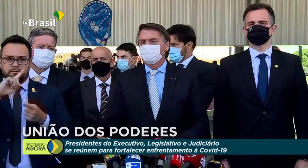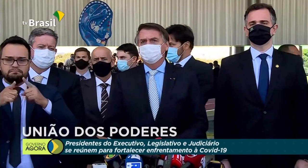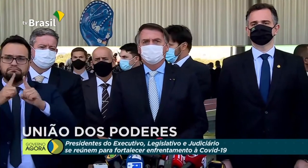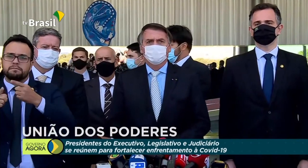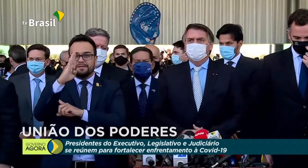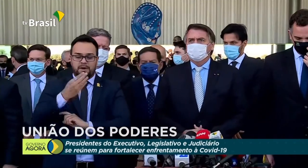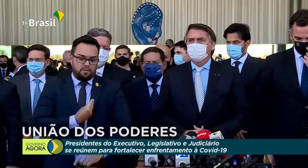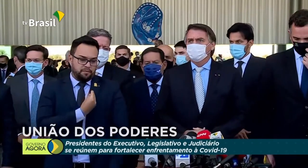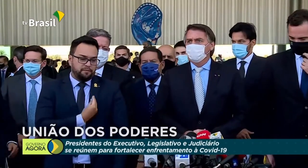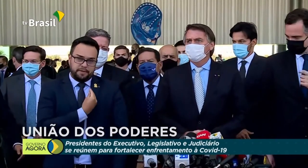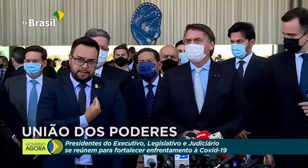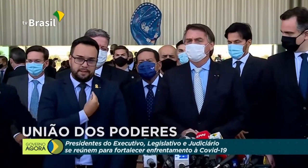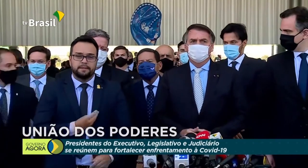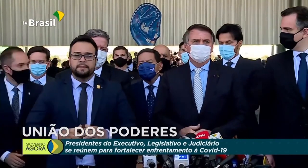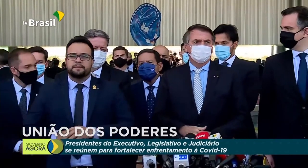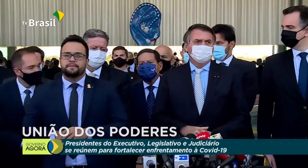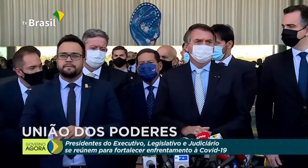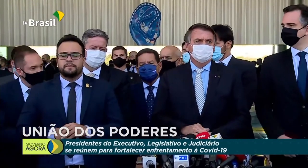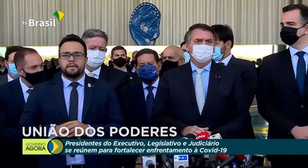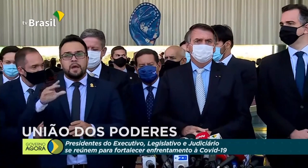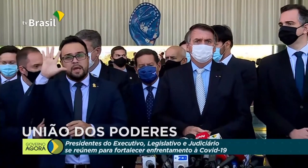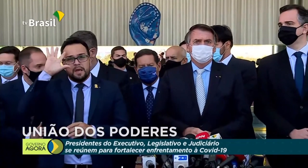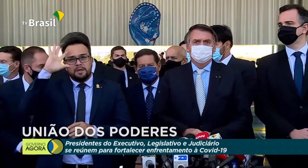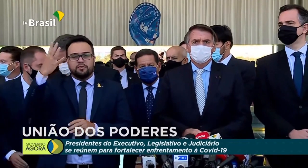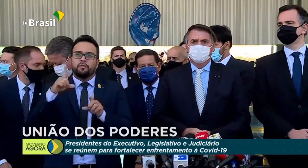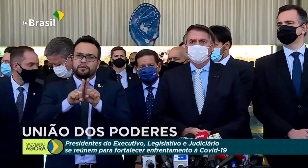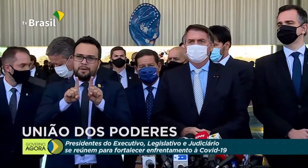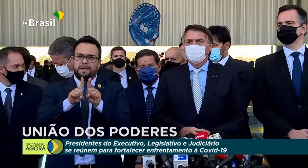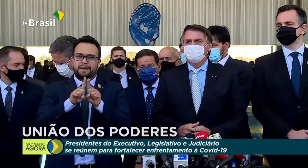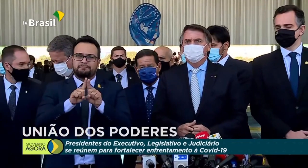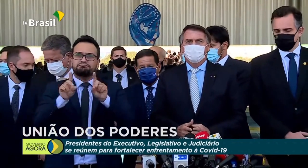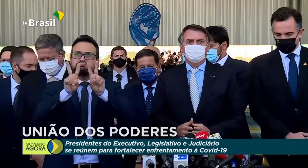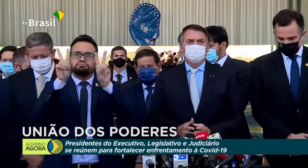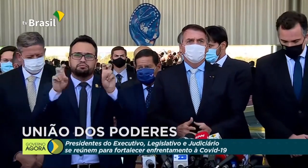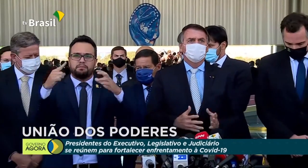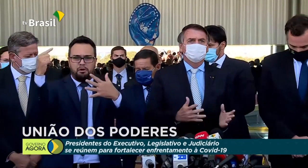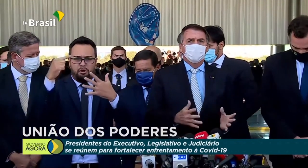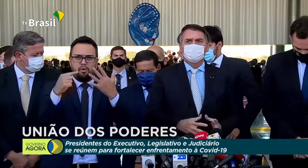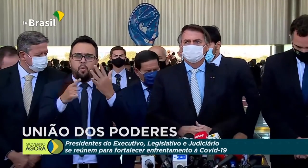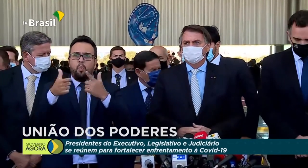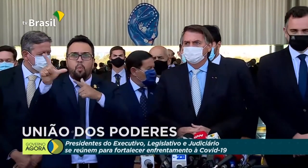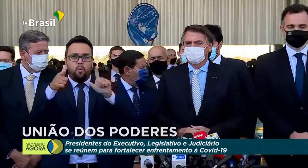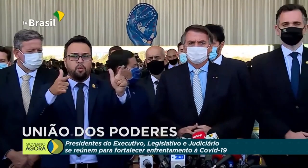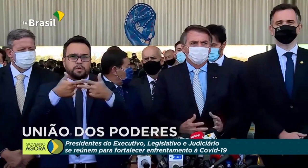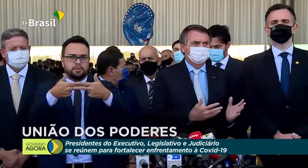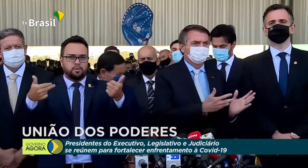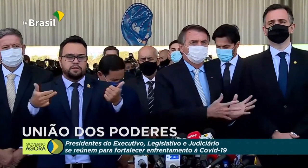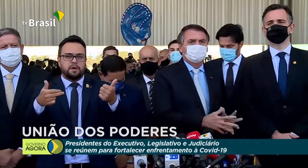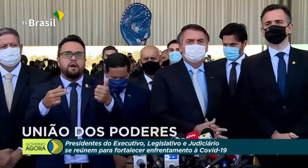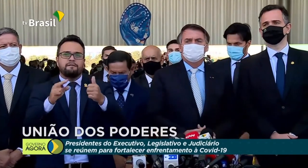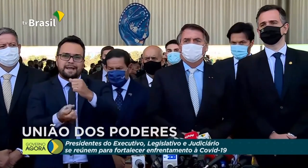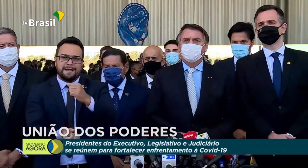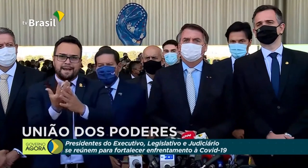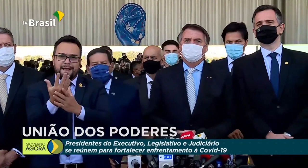da pandemia. Resolvemos, entre outras coisas, de que será criada uma coordenação junto aos governadores, com o